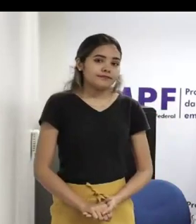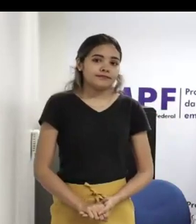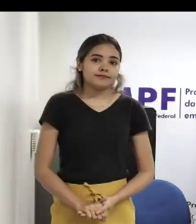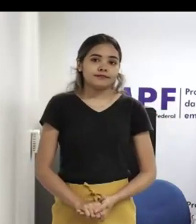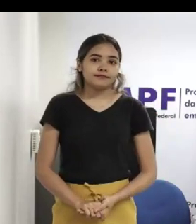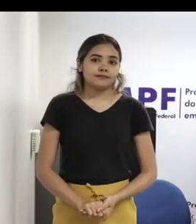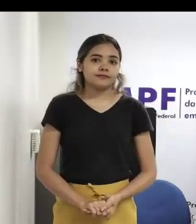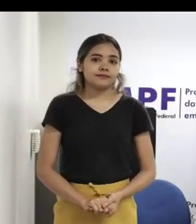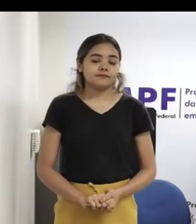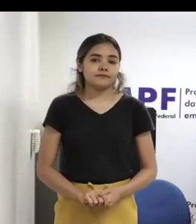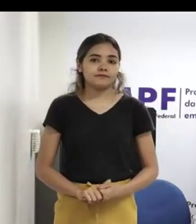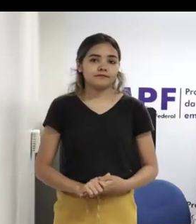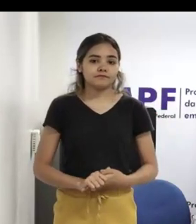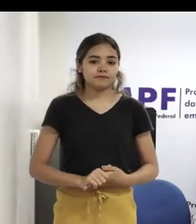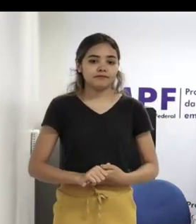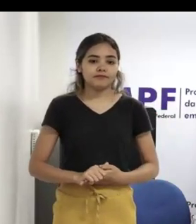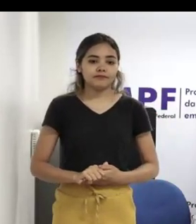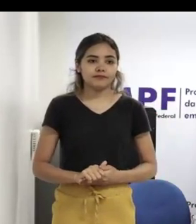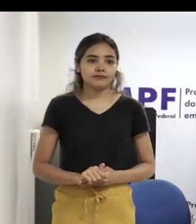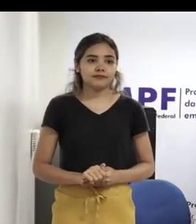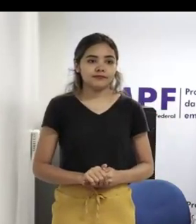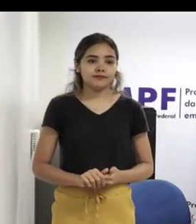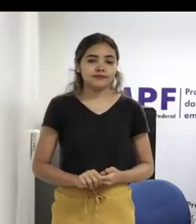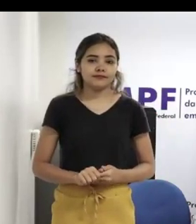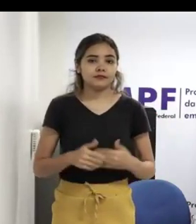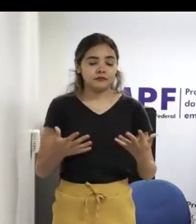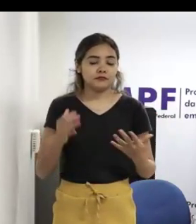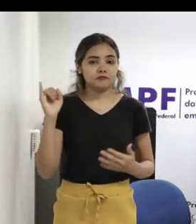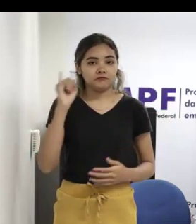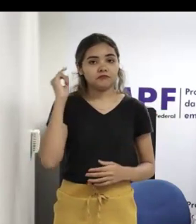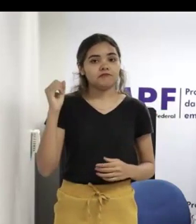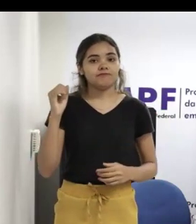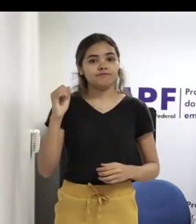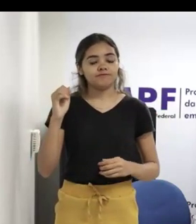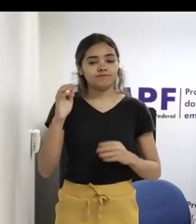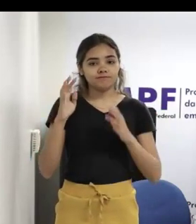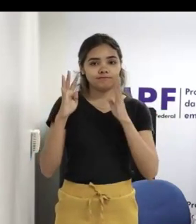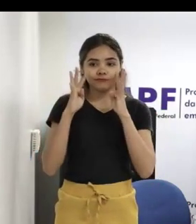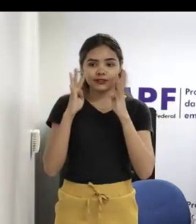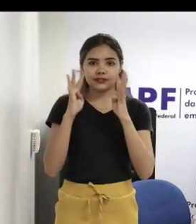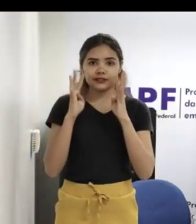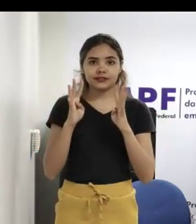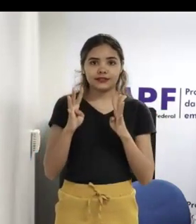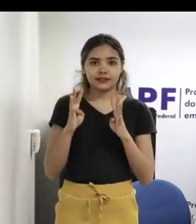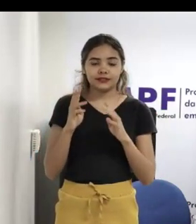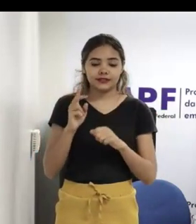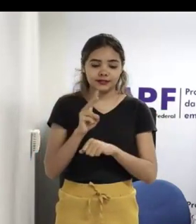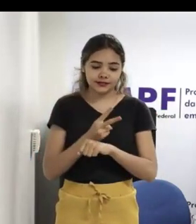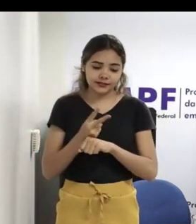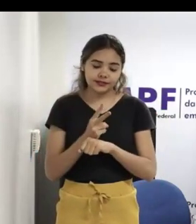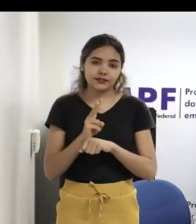capturar as telas que contenham essas fotografias eh eh precisa que essas